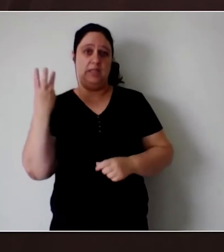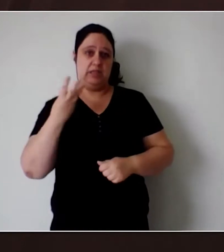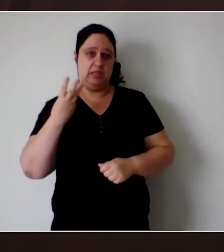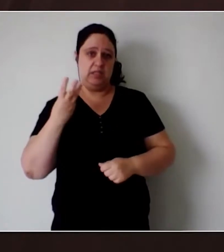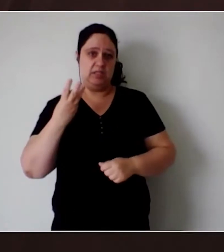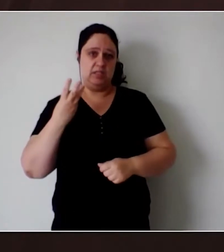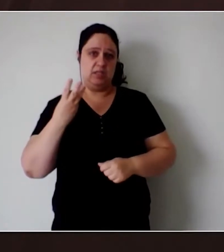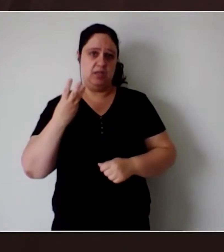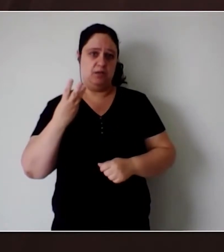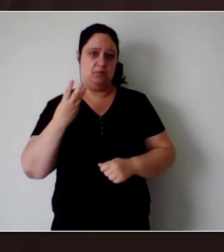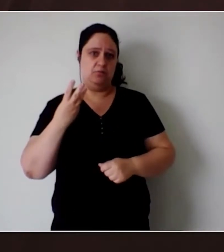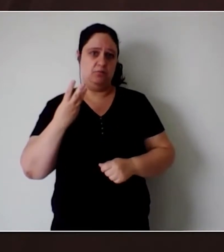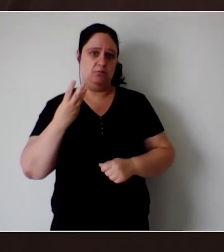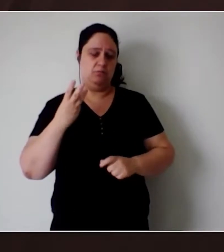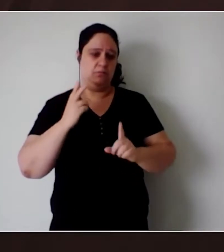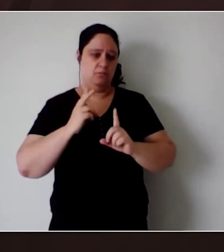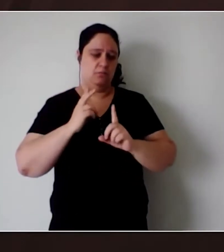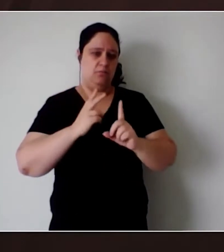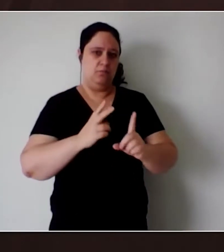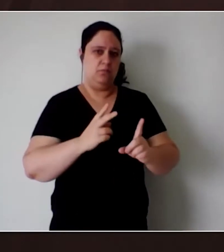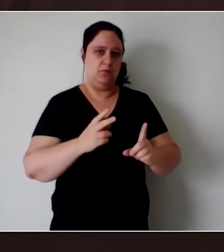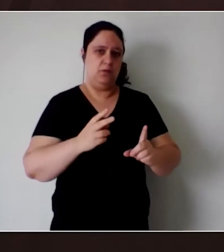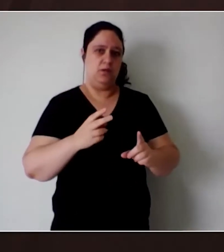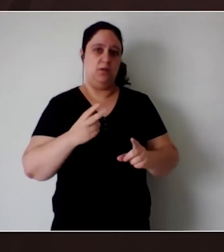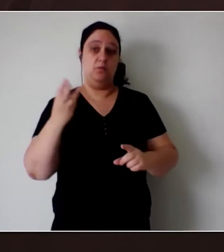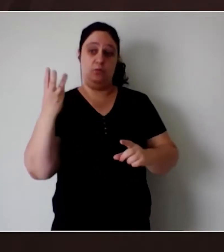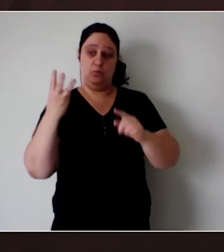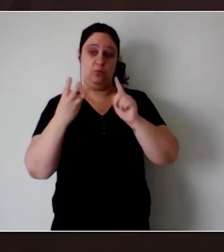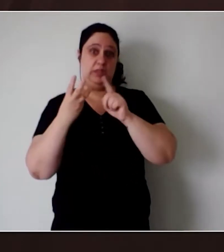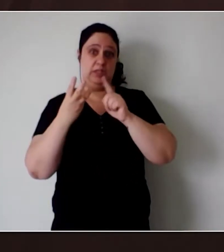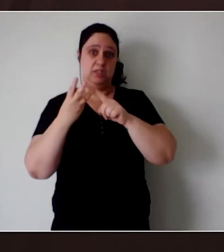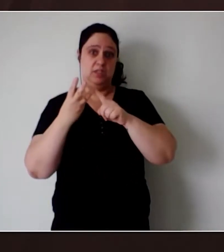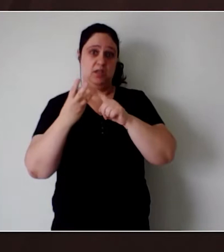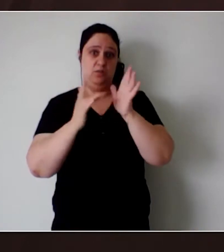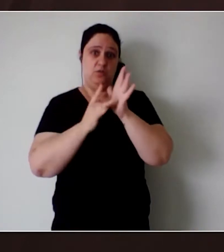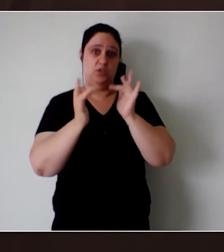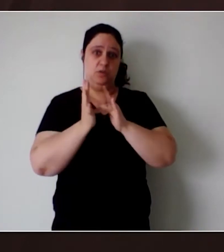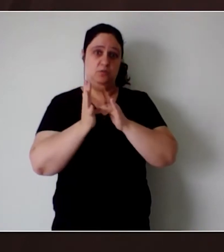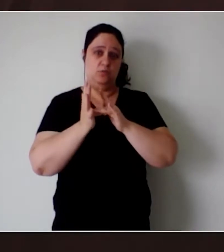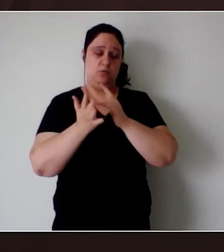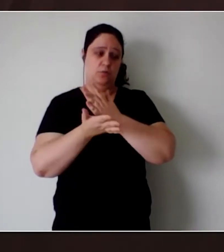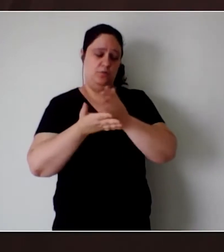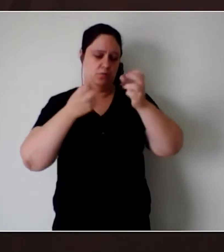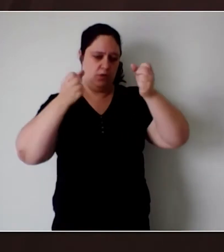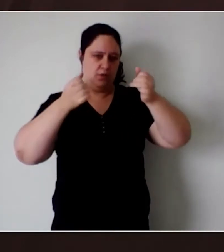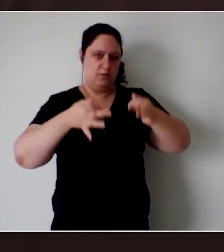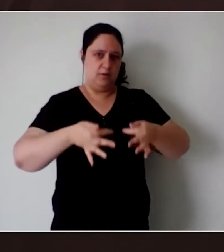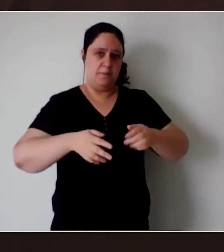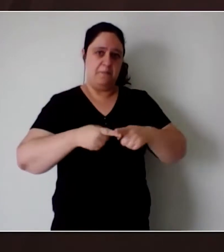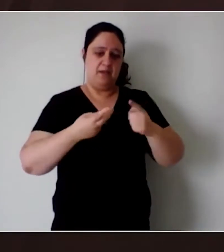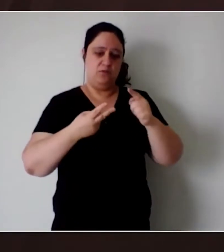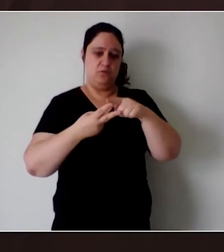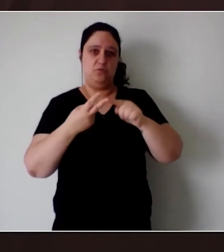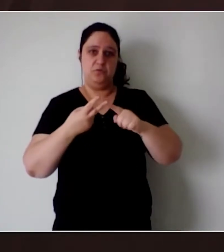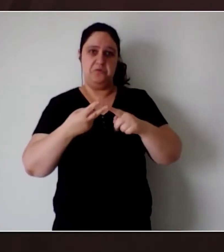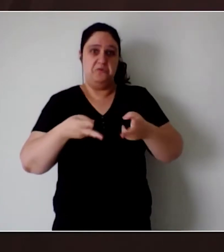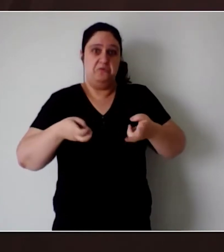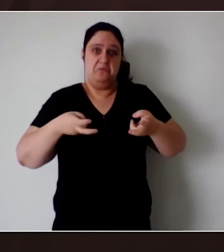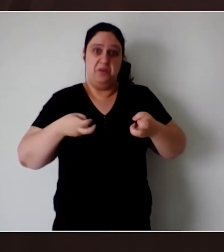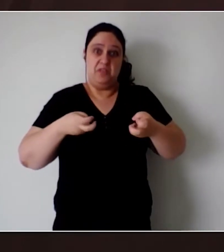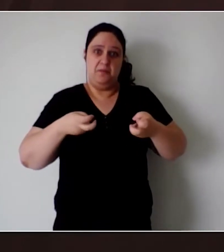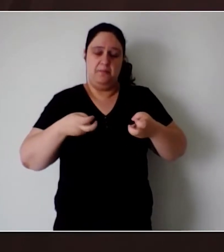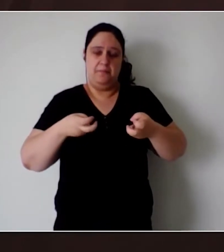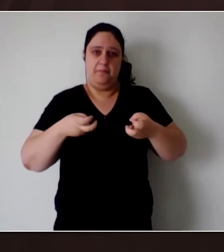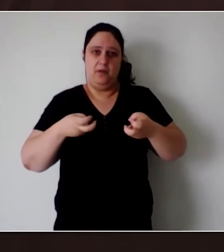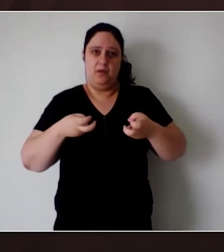pelo caminho, e Jesus explicando na Bíblia para eles, até que chegaram nessa aldeia. E quando eles ficaram nessa aldeia,